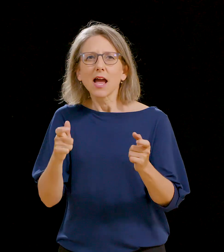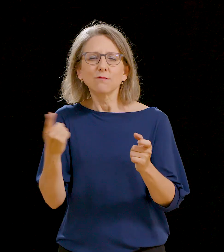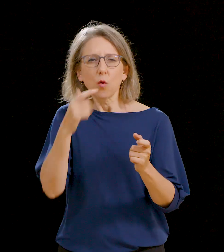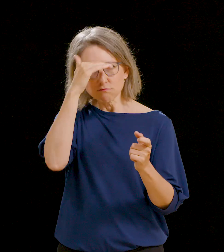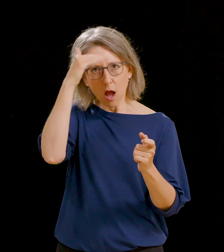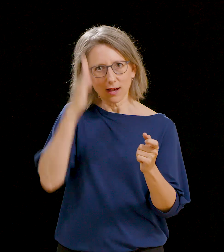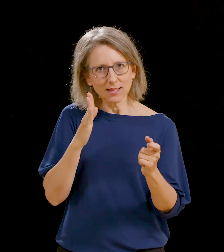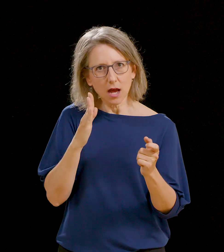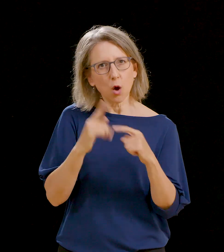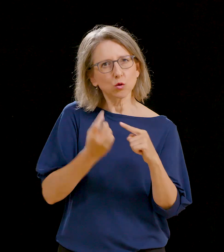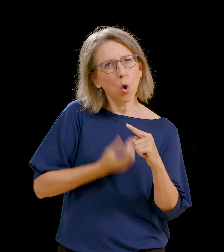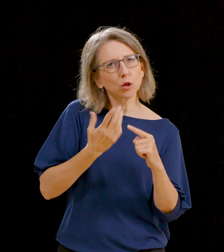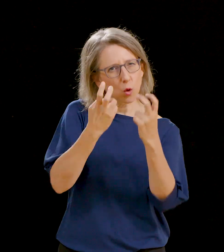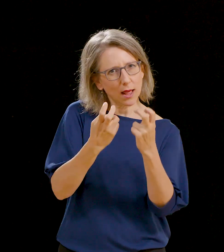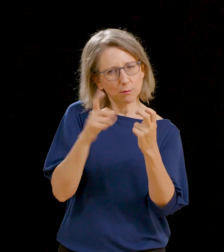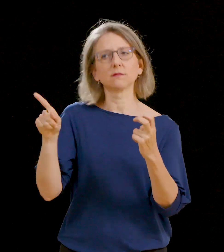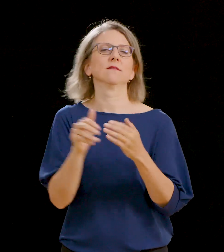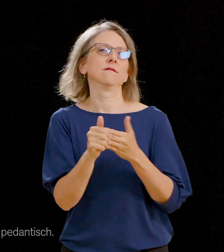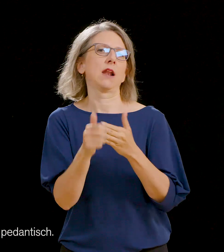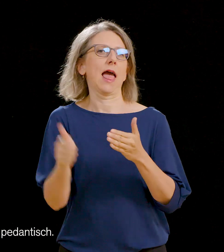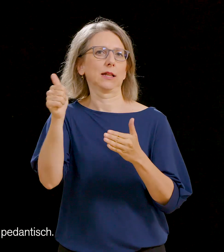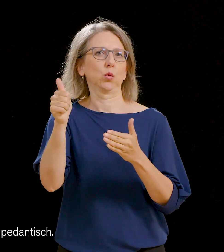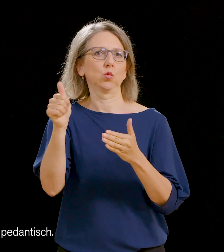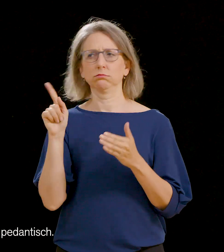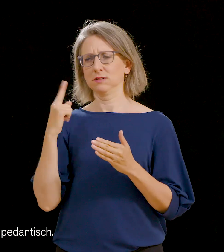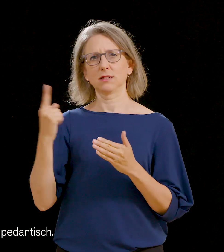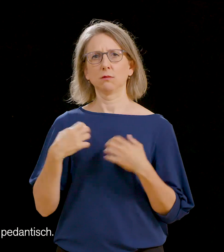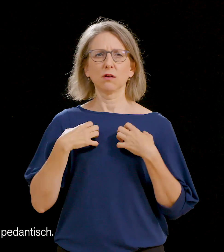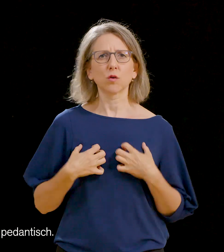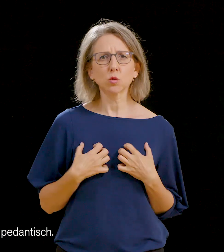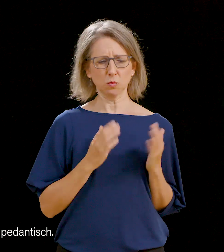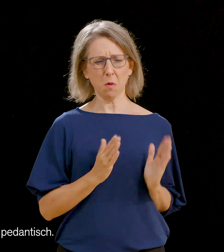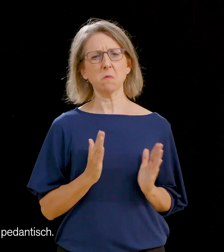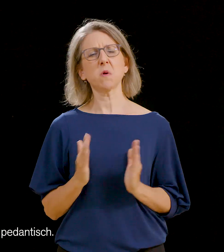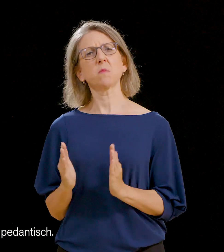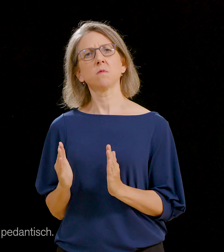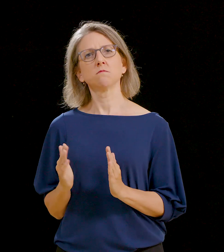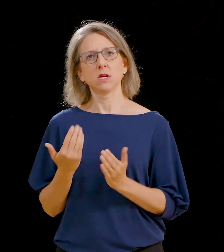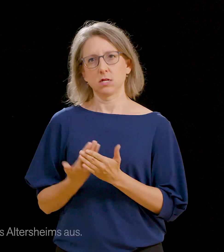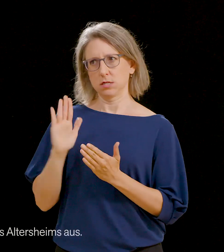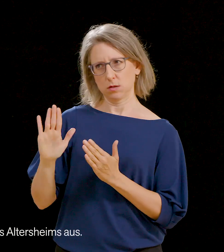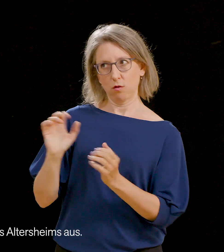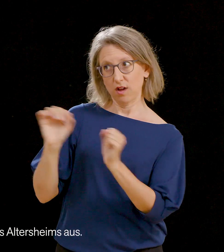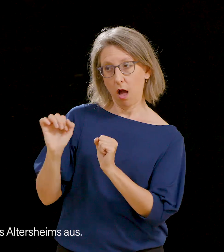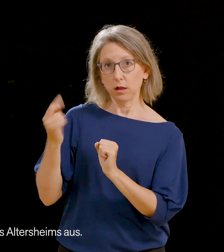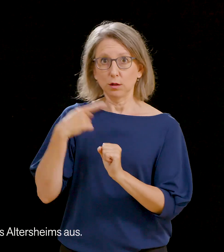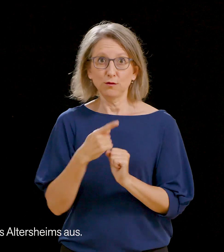dem Maria und Otto leben. Frau Motte-Chügele ist frustriert und pedantisch. Das lässt sie an den Bewohnern des